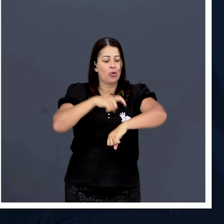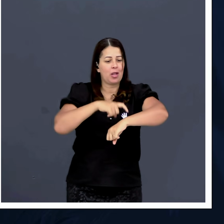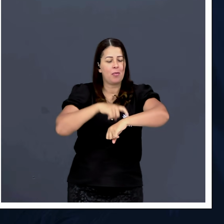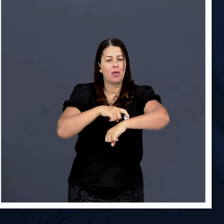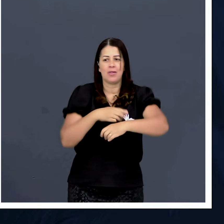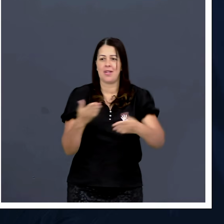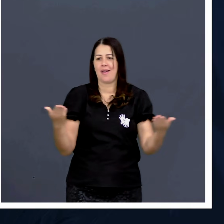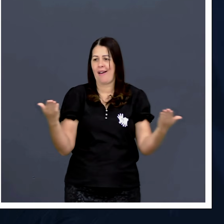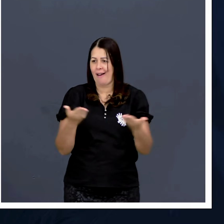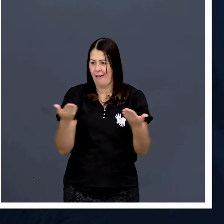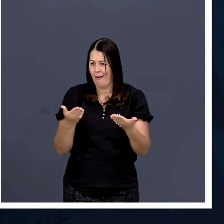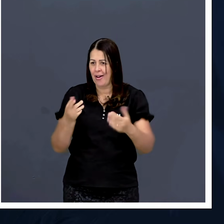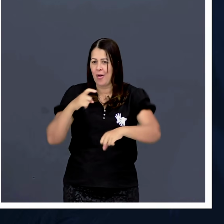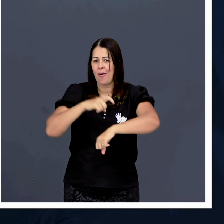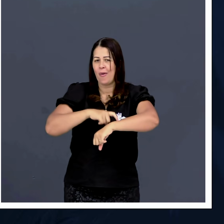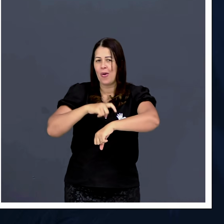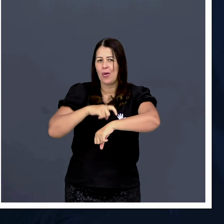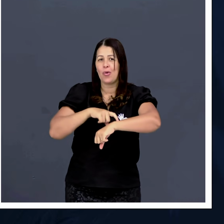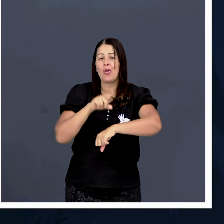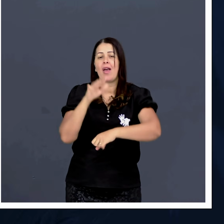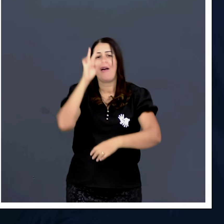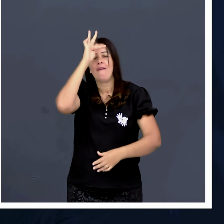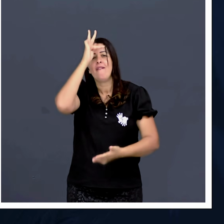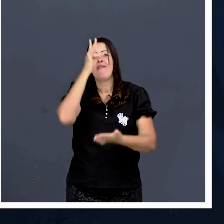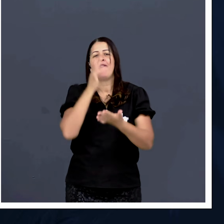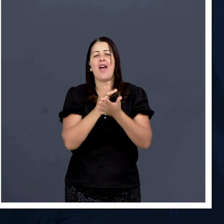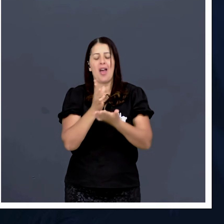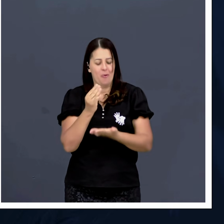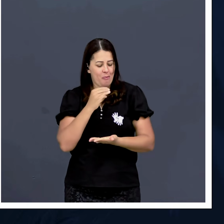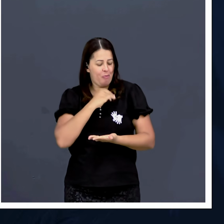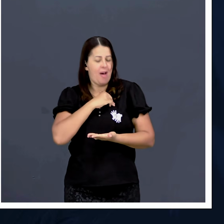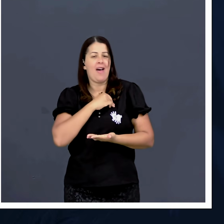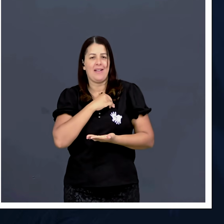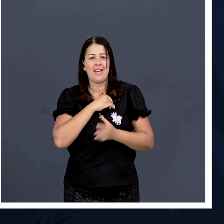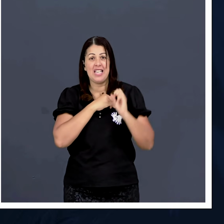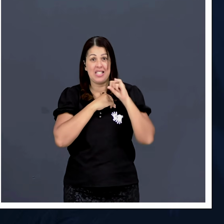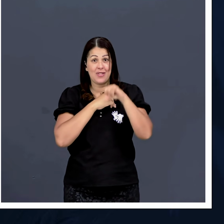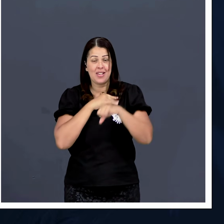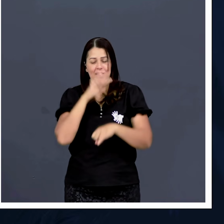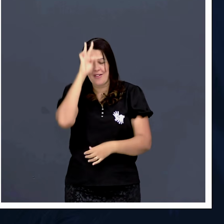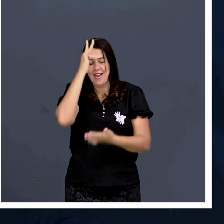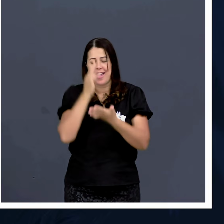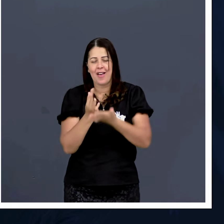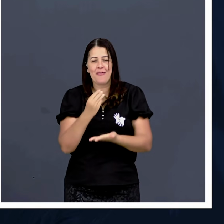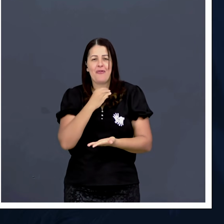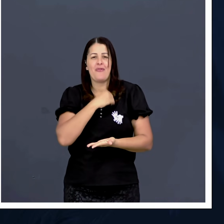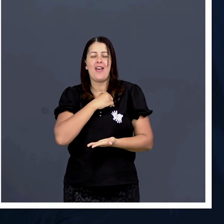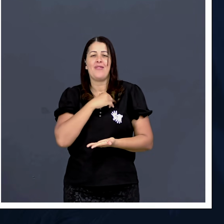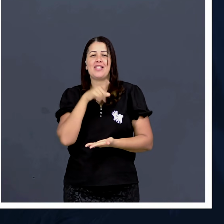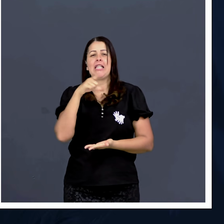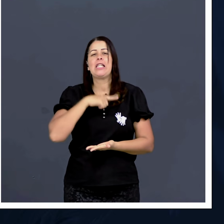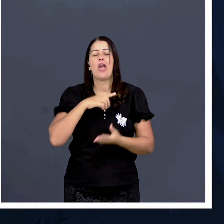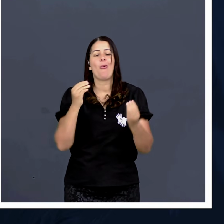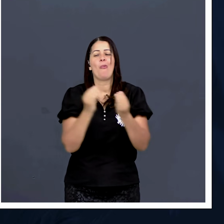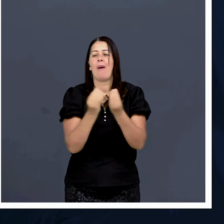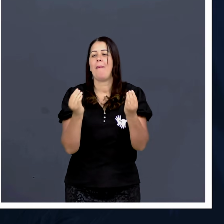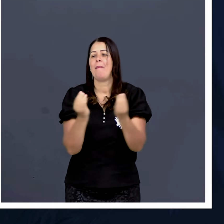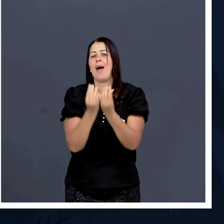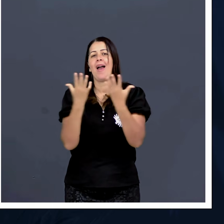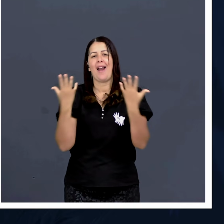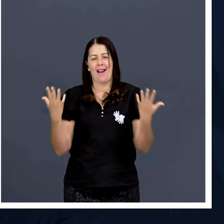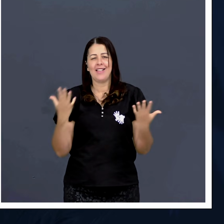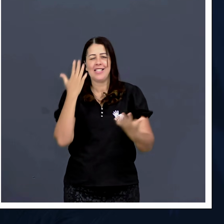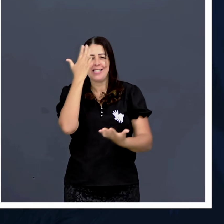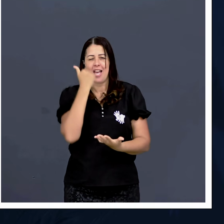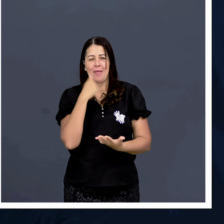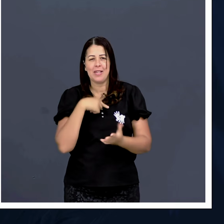na igreja agora, nesse momento, você está investindo uma semente de fé. E quem semeia fé, colhe o quê? Milagres. Saiba